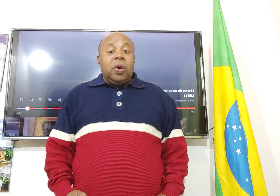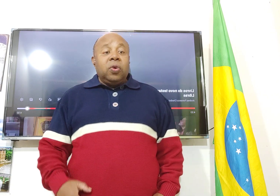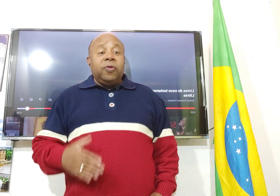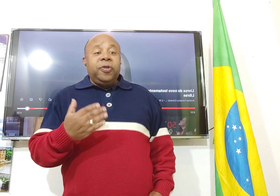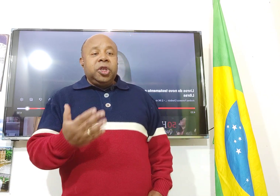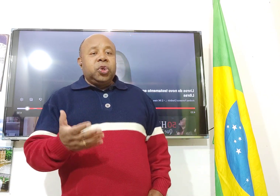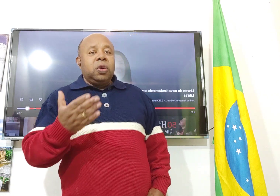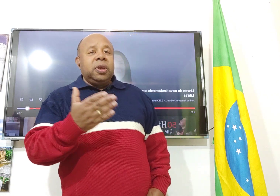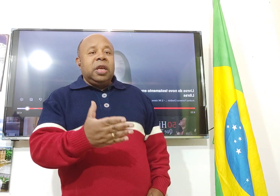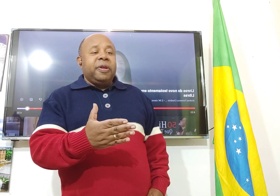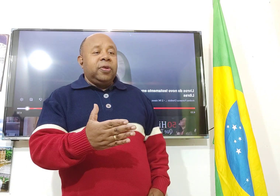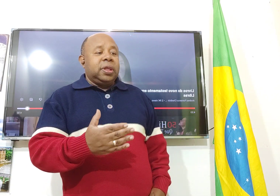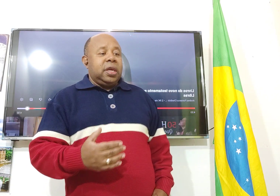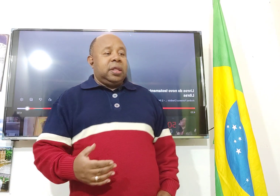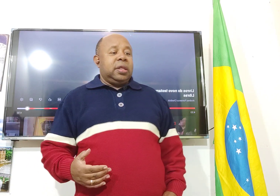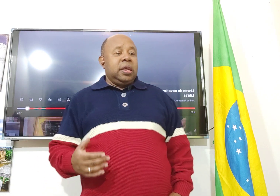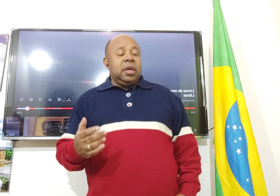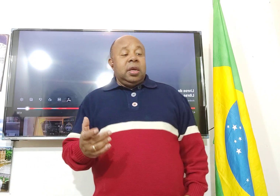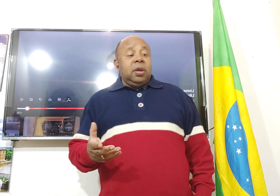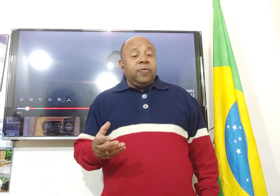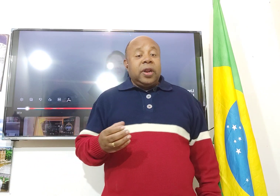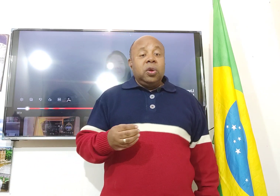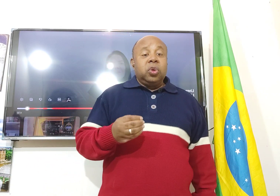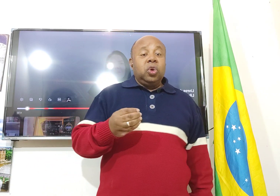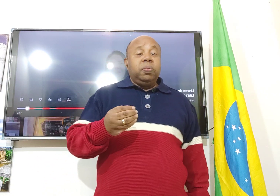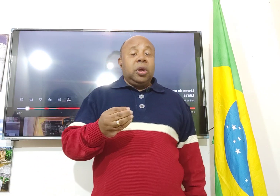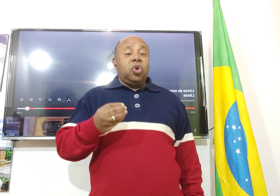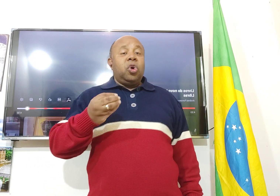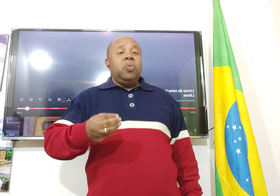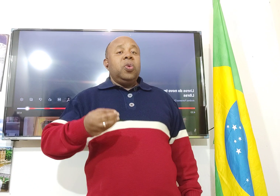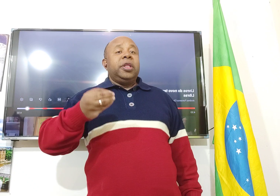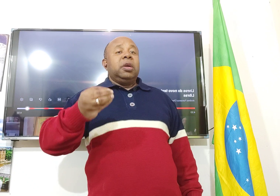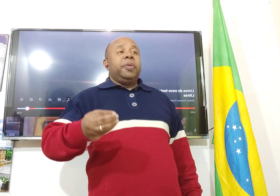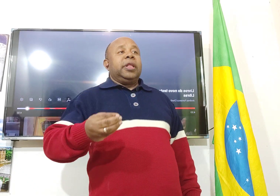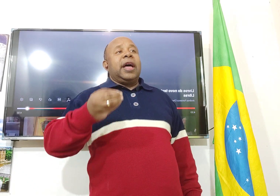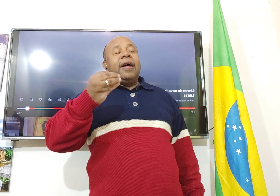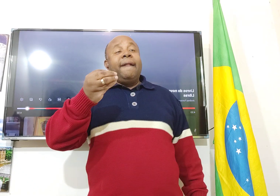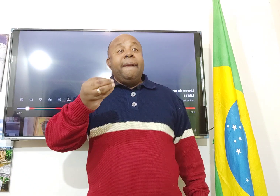no vídeo que eu mandei para vocês, falando sobre como interpretar